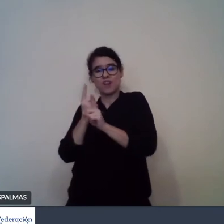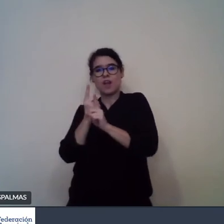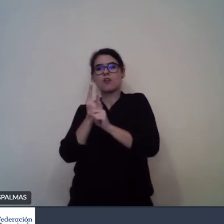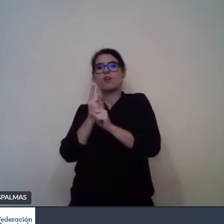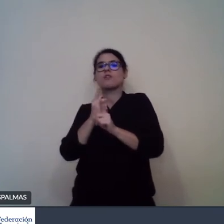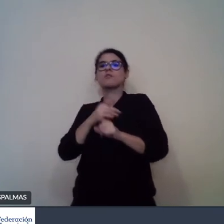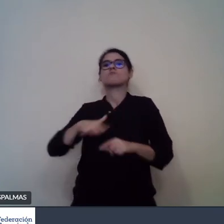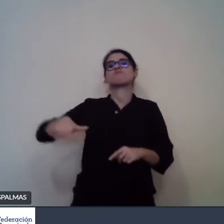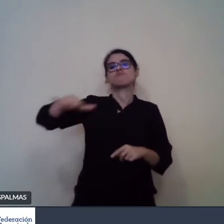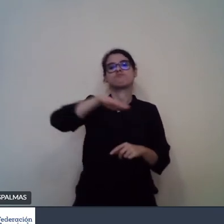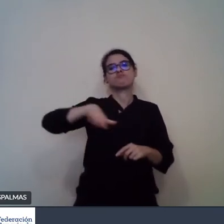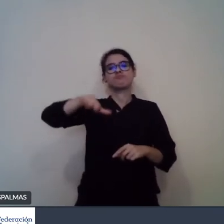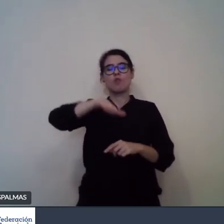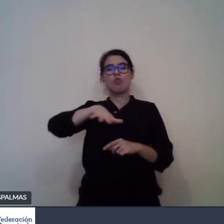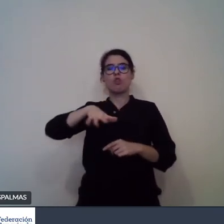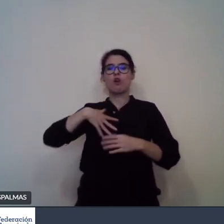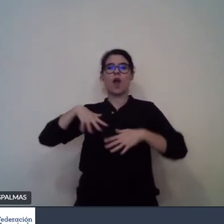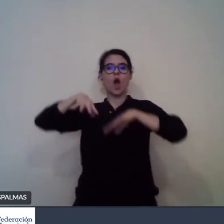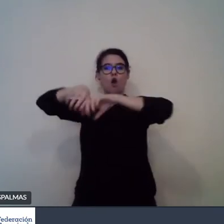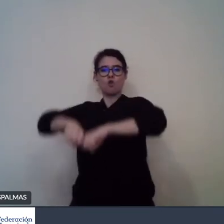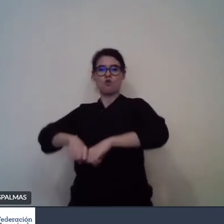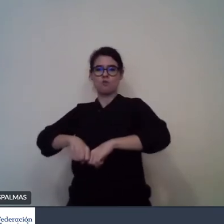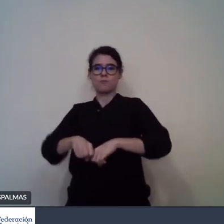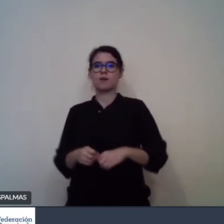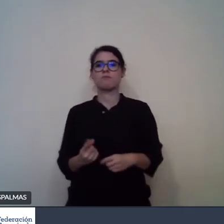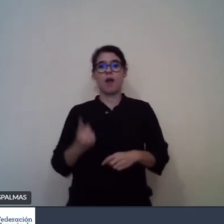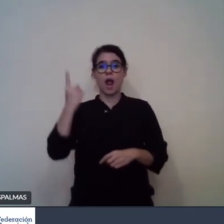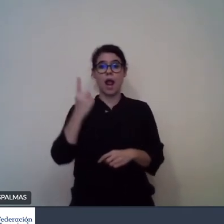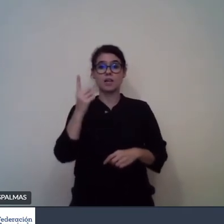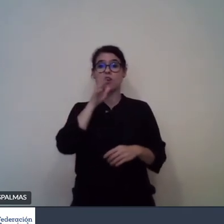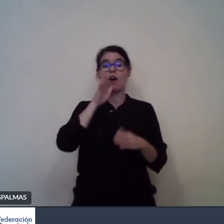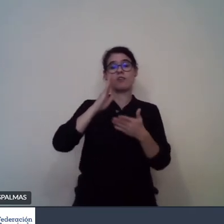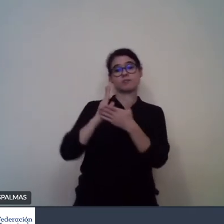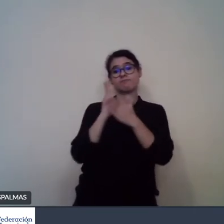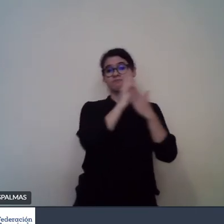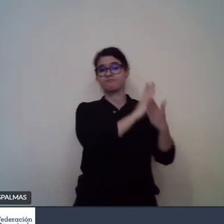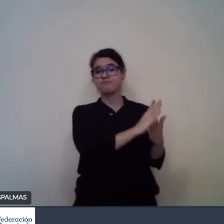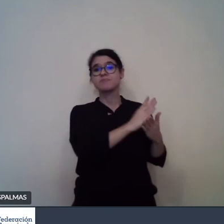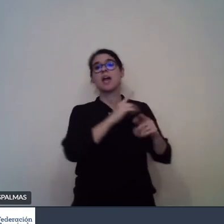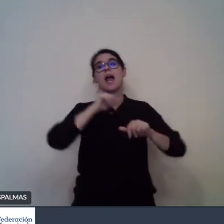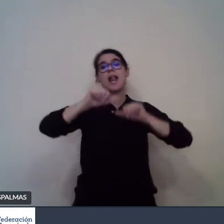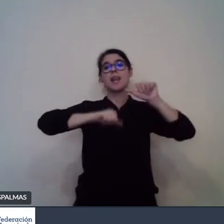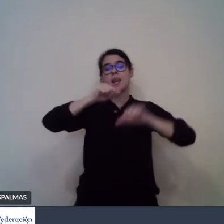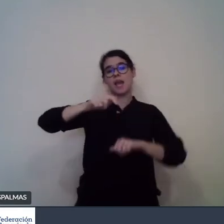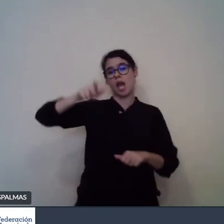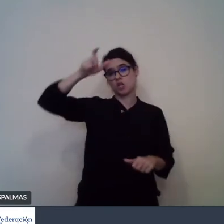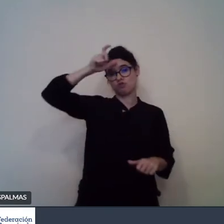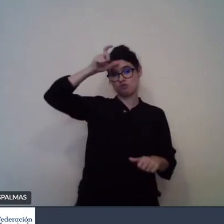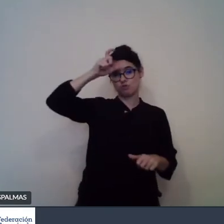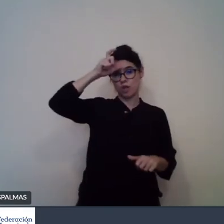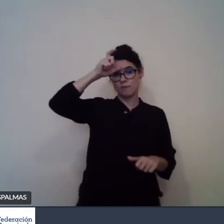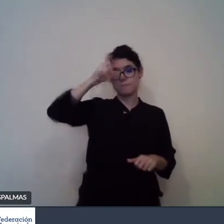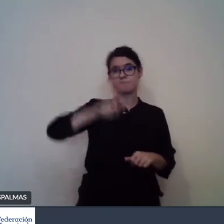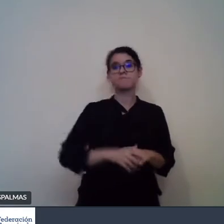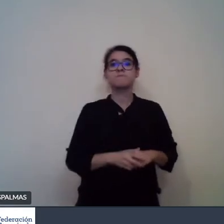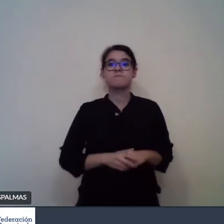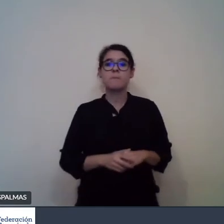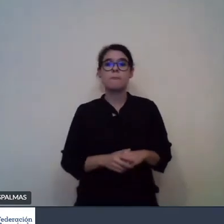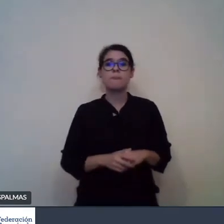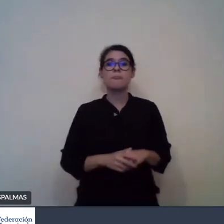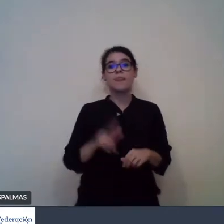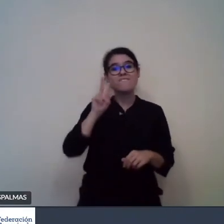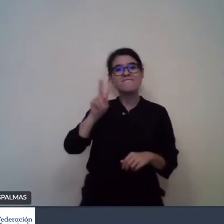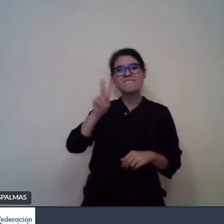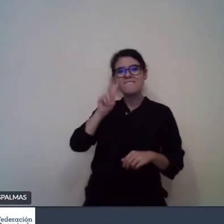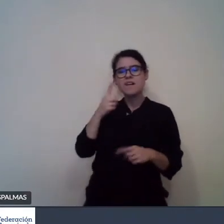peligroso. Bien, pues pasamos a la liga turca. Vamos con el Besiktas. Fijaros un poco en las